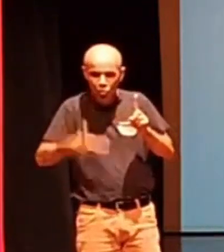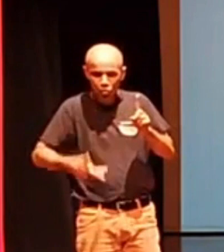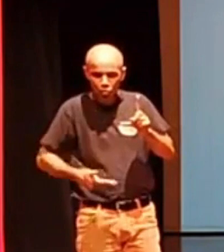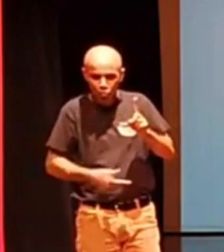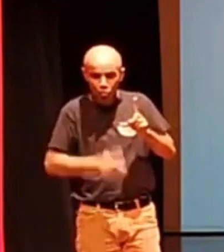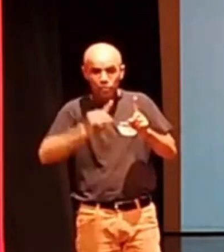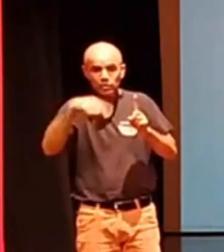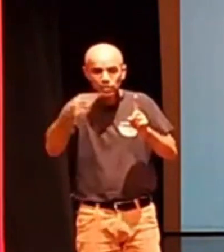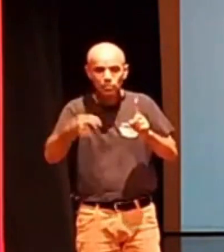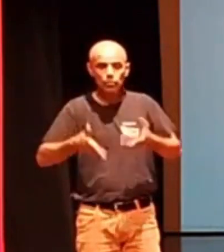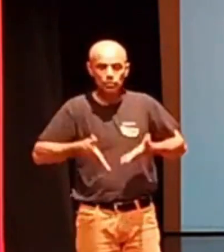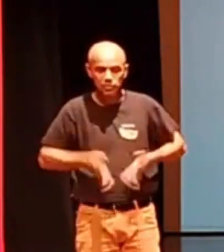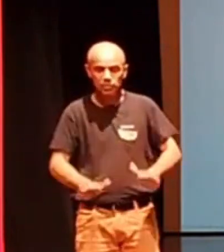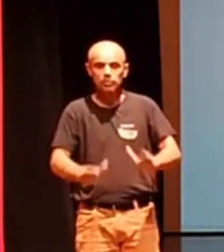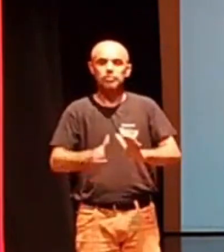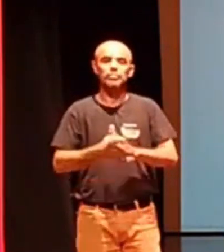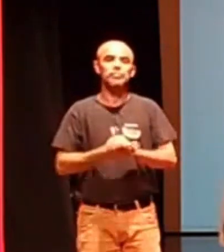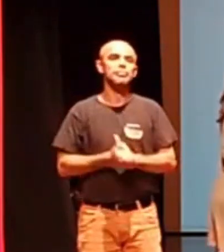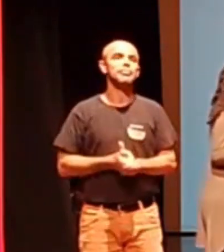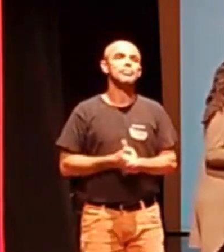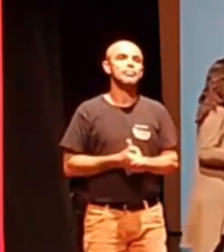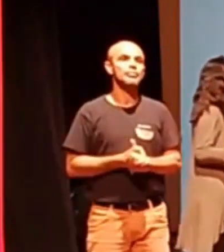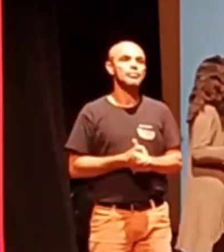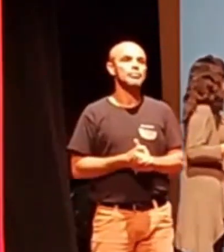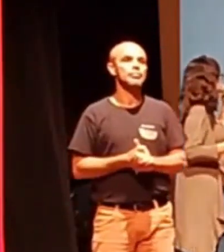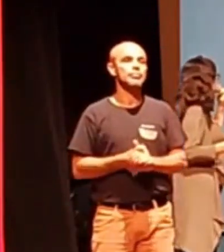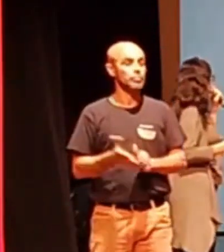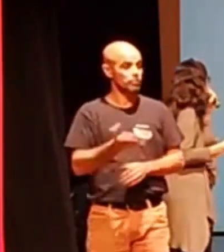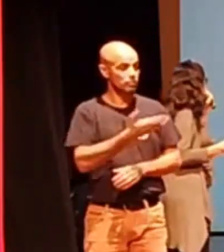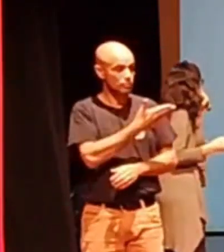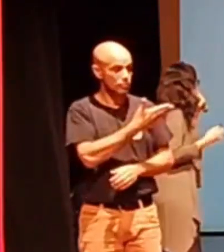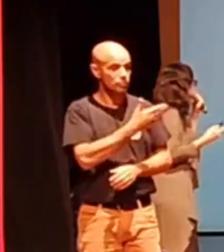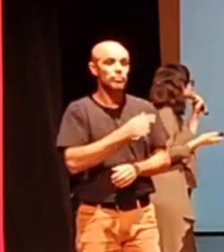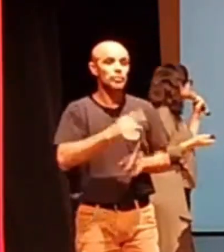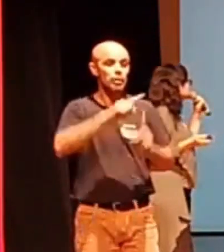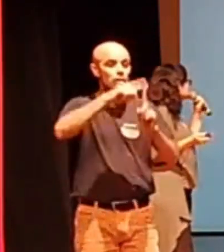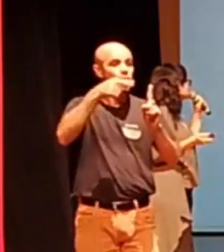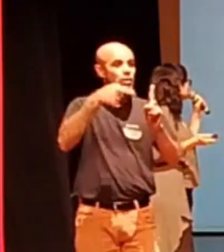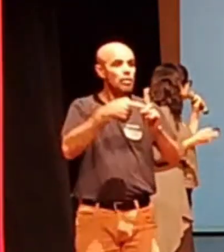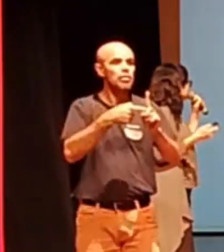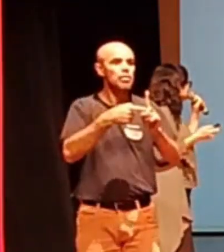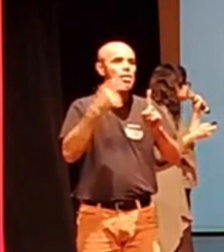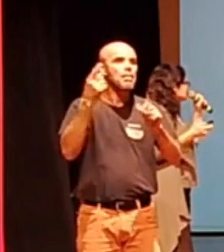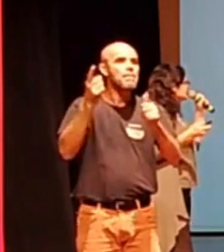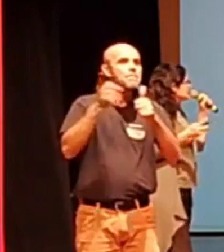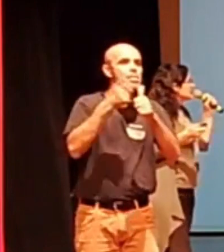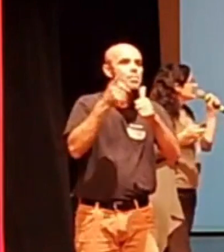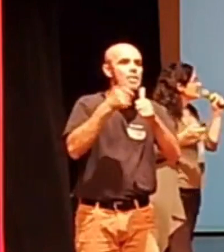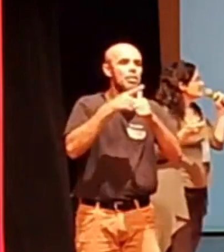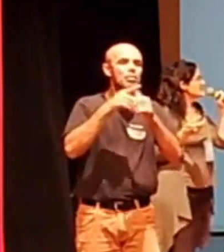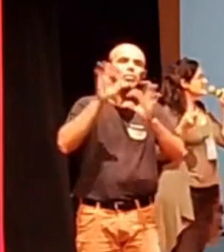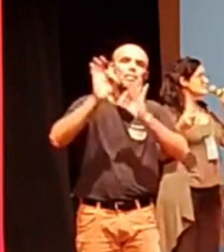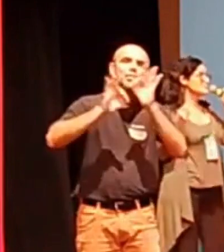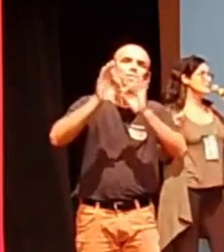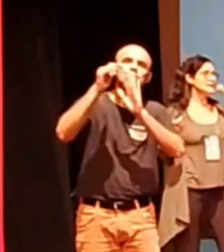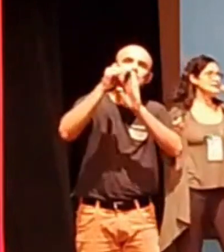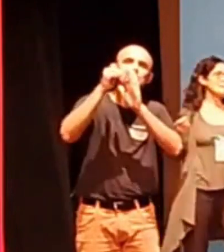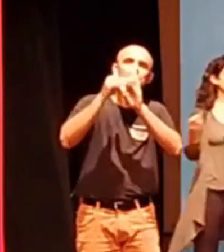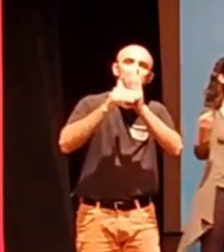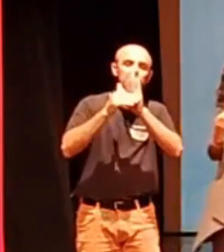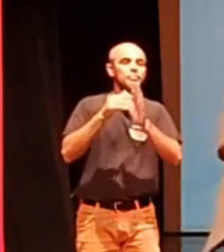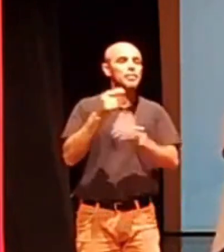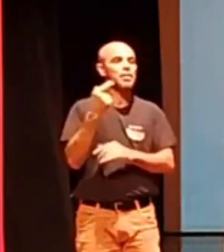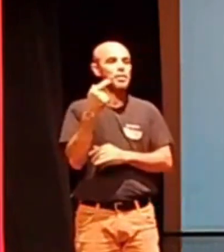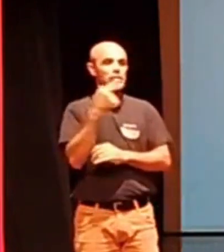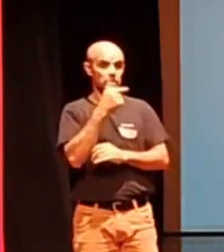pós-parto. Então, o que a gente tem aqui? A gestação, ela deveria ser planejada e se essa